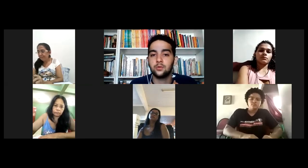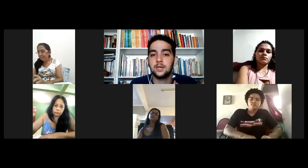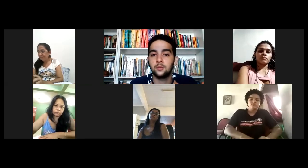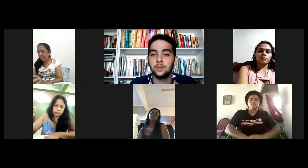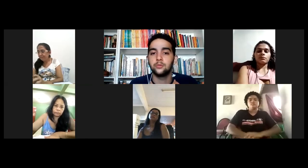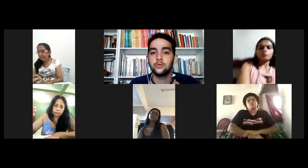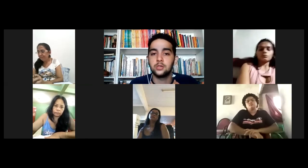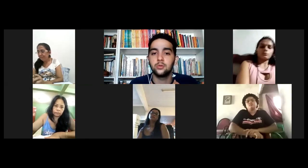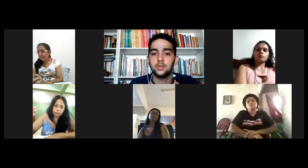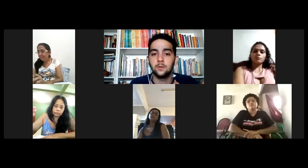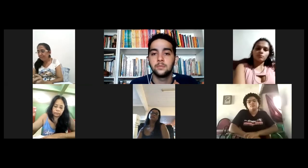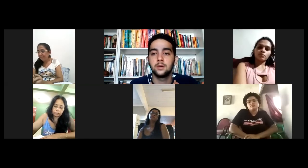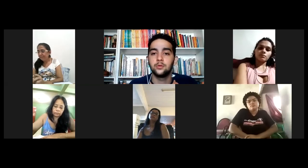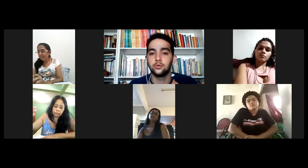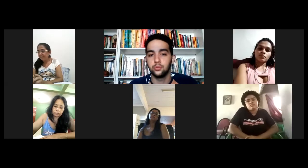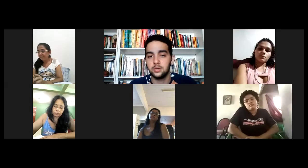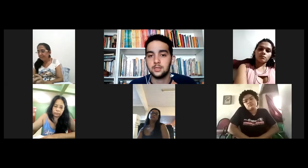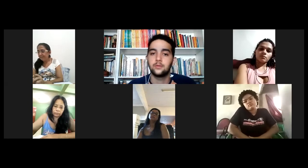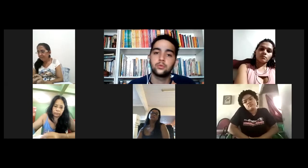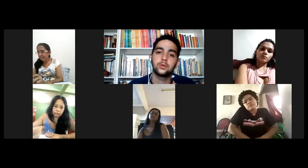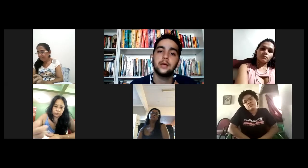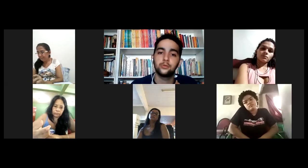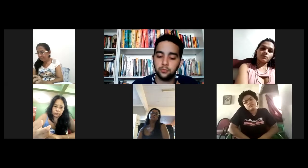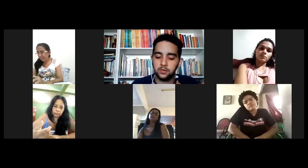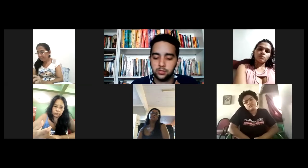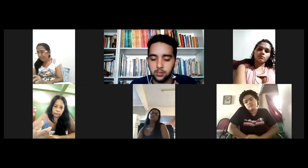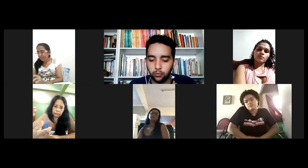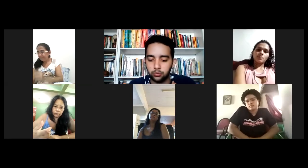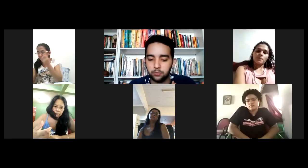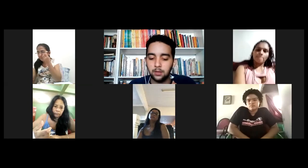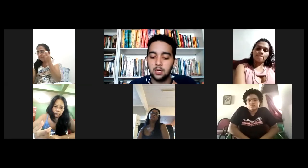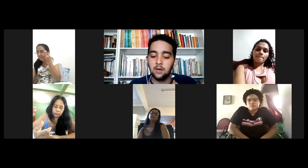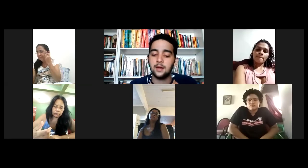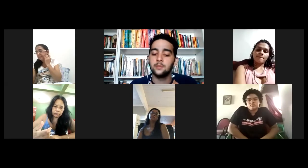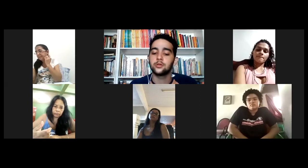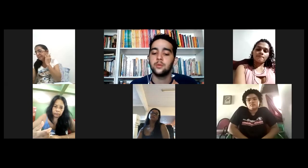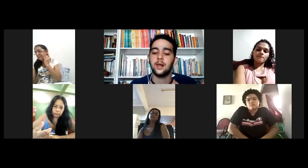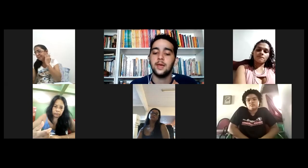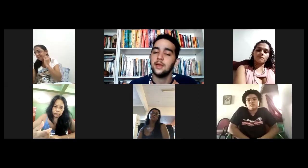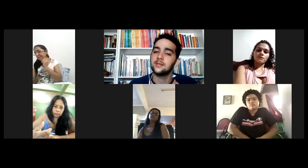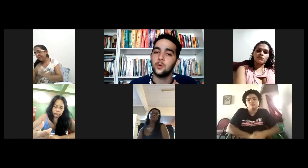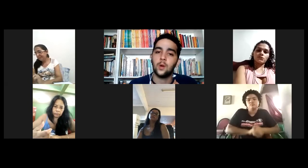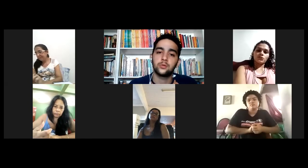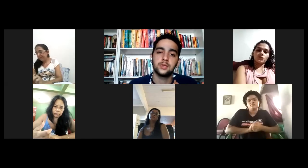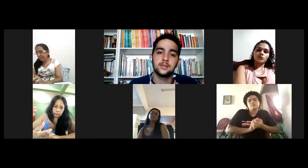ainda foi considerado um período de exclusão, pois os surdos estavam num lugar e os ouvintes em outro. Falamos sobre a